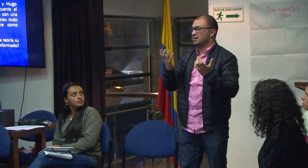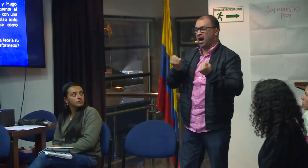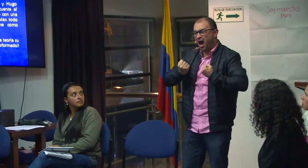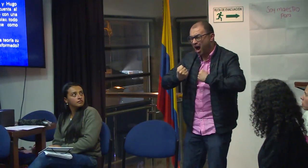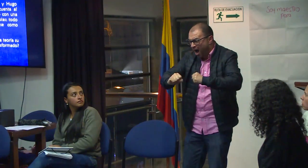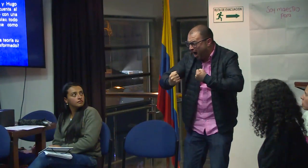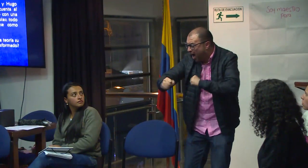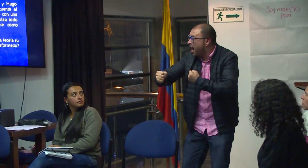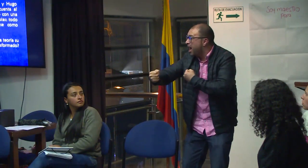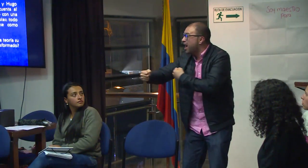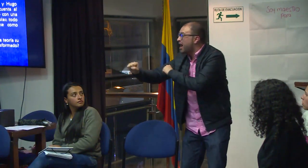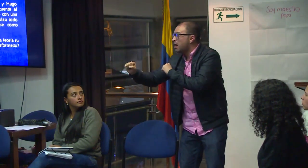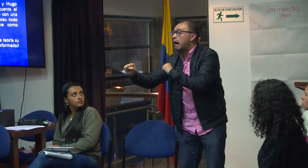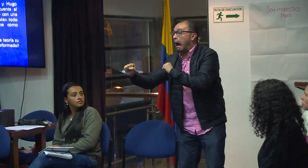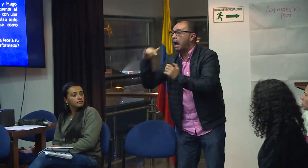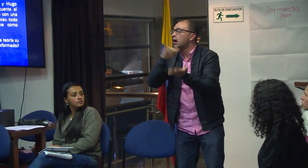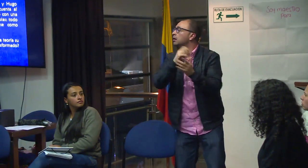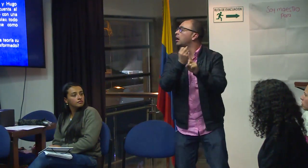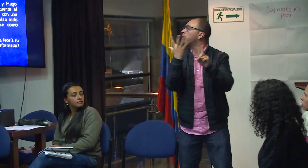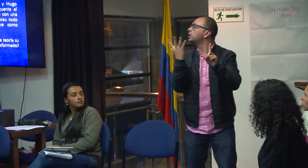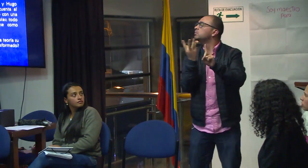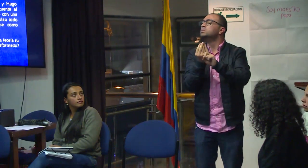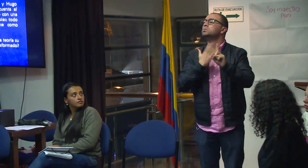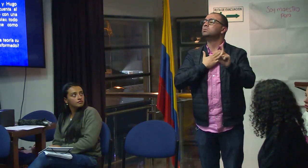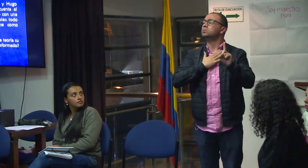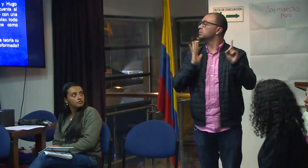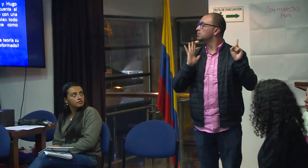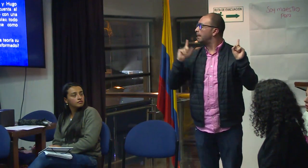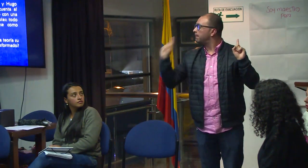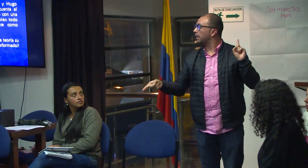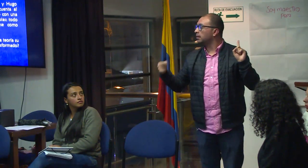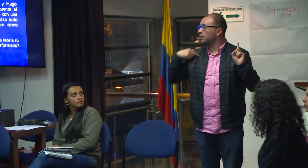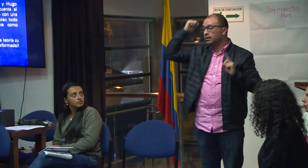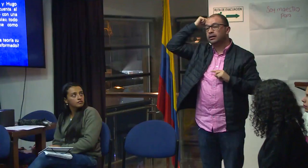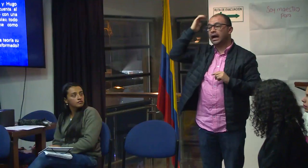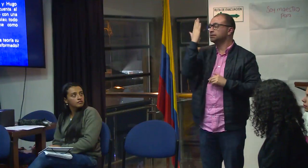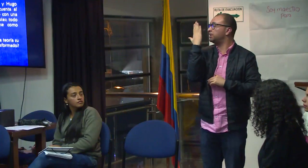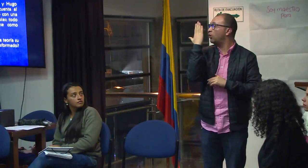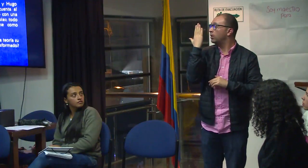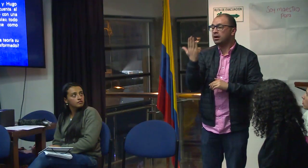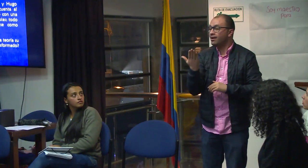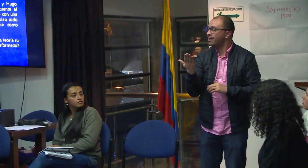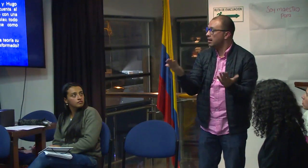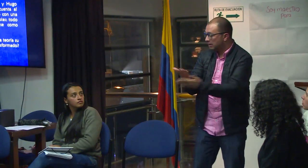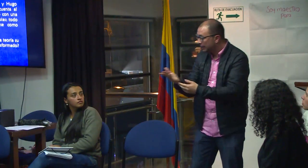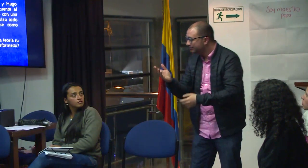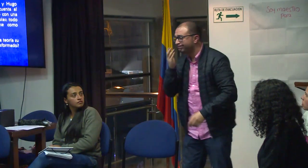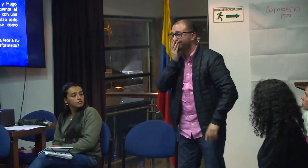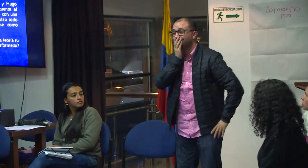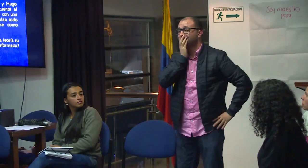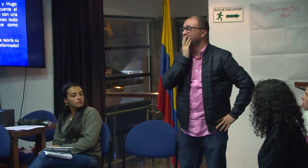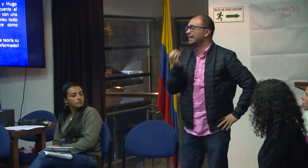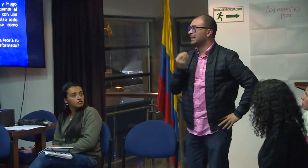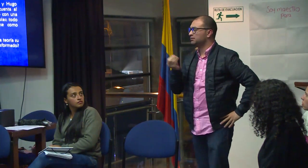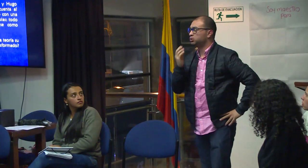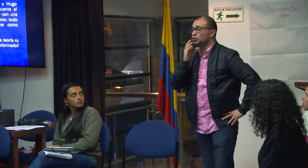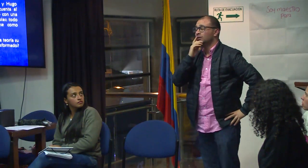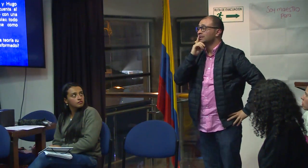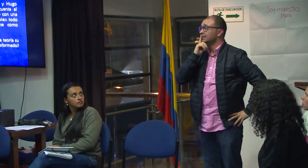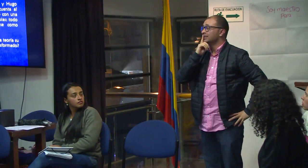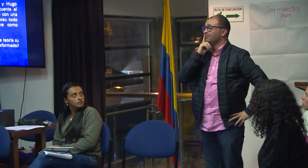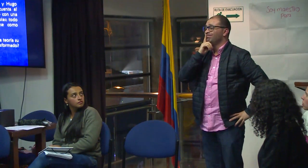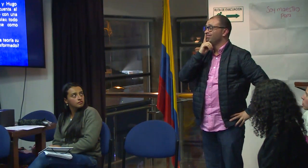agarrar? ¿Sí? Cada uno se esfuerza a tratar de hacerlo, pero desde ahí el maestro mira esa alteridad desde